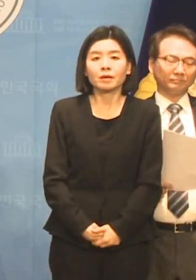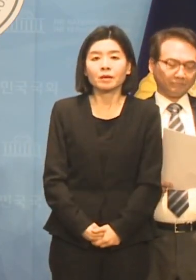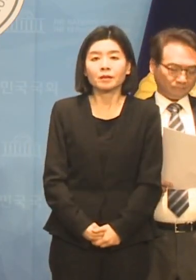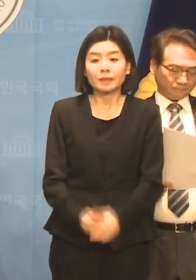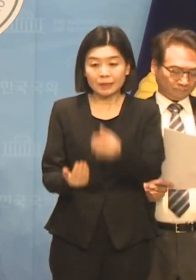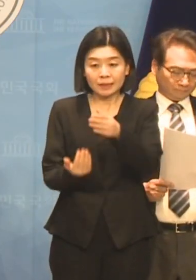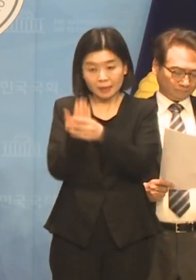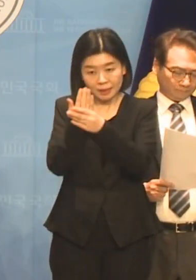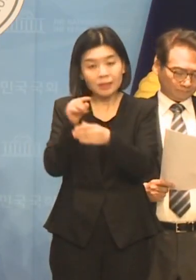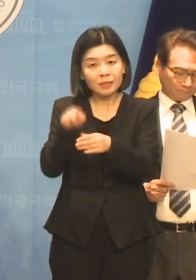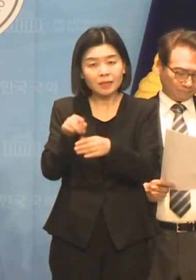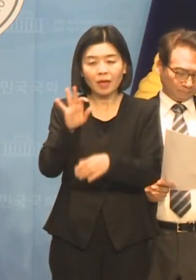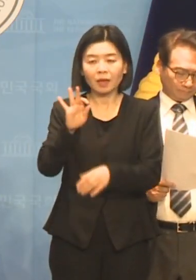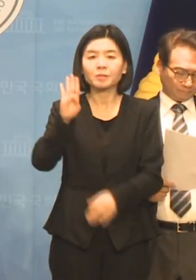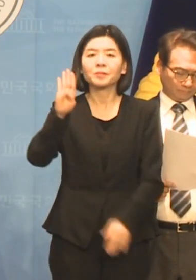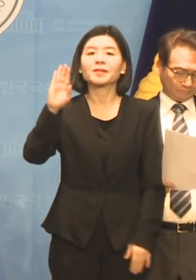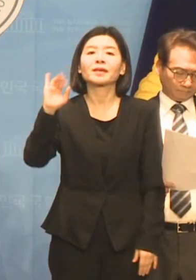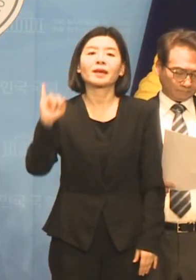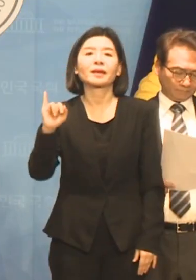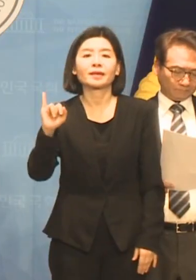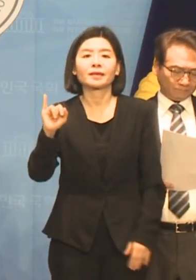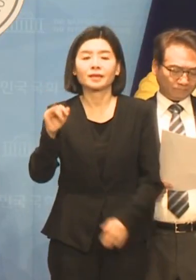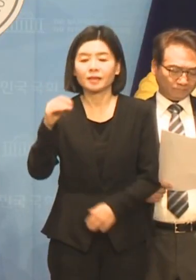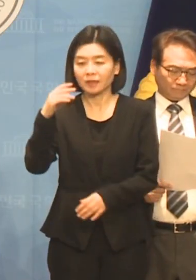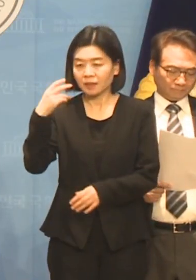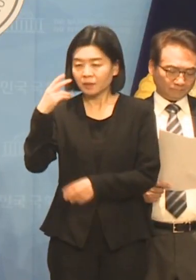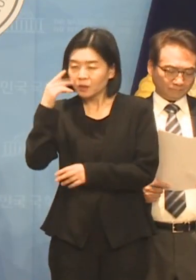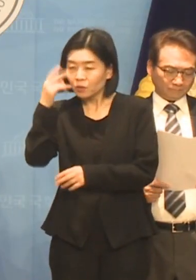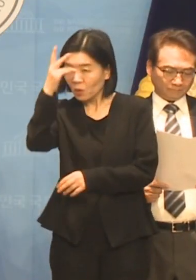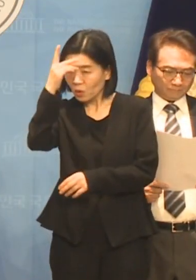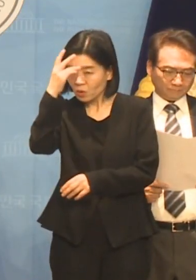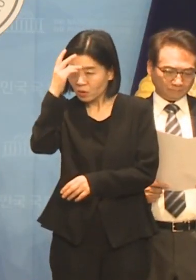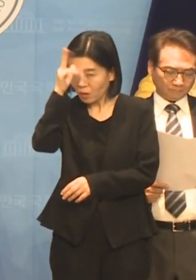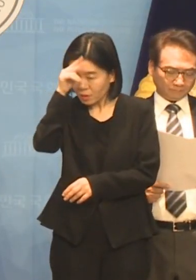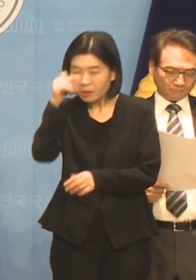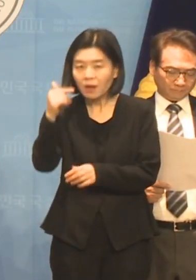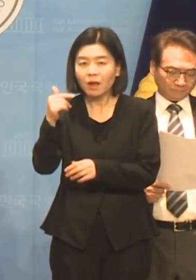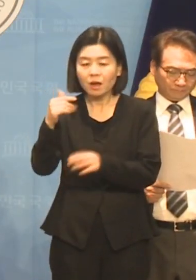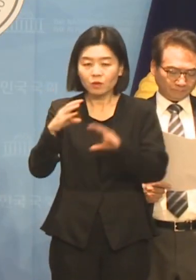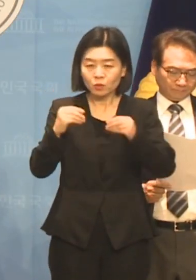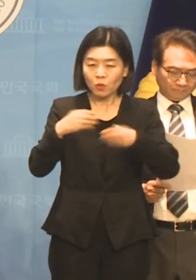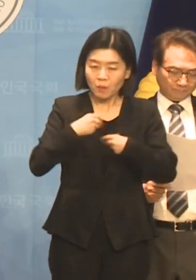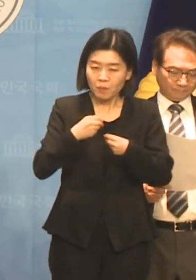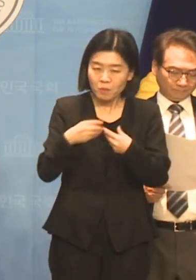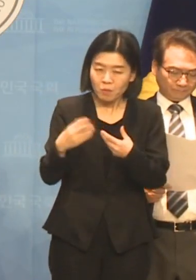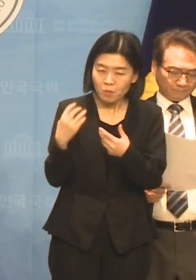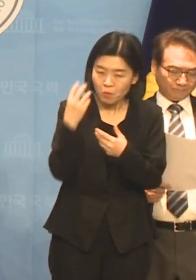해당 사건은 FBI와 국토안보수사국이 공동으로 조사 중이라고 합니다.